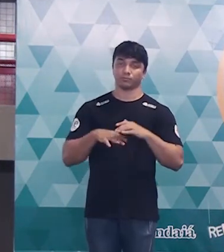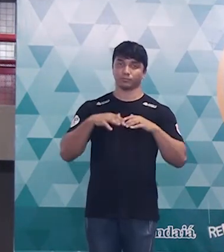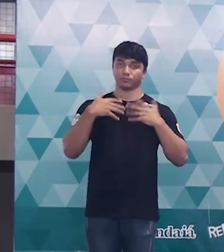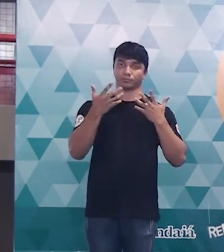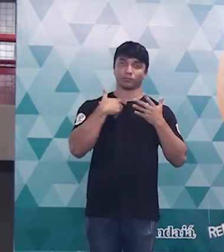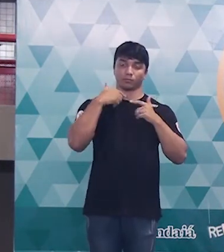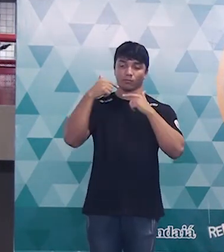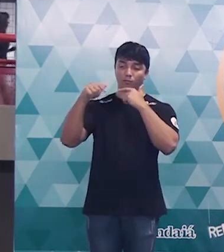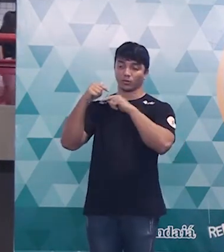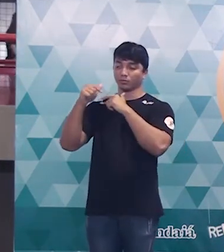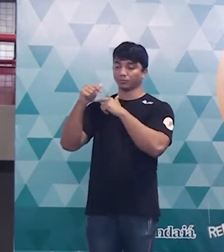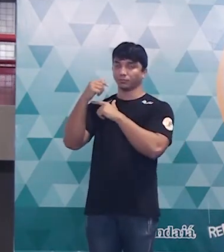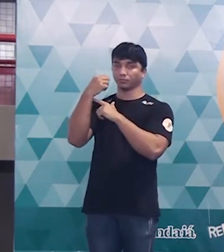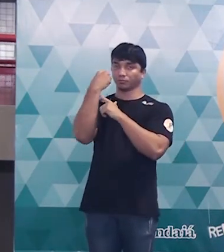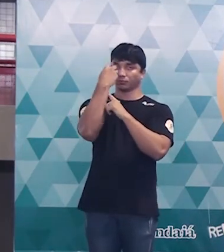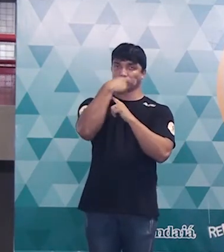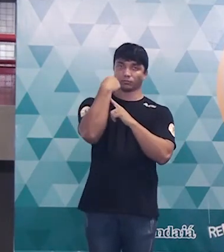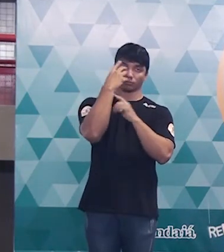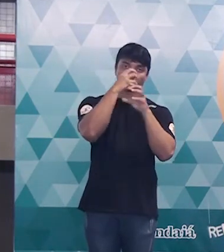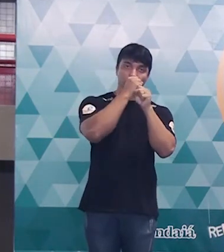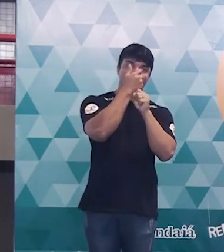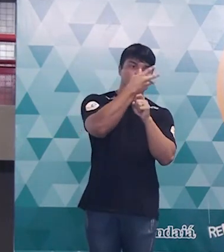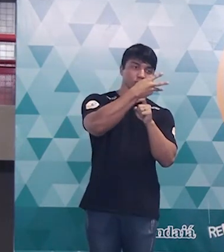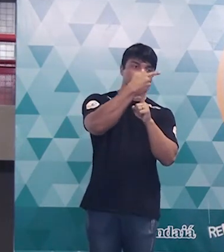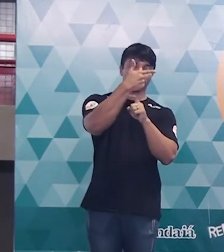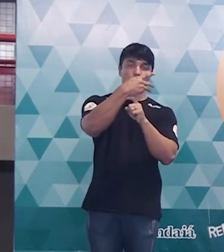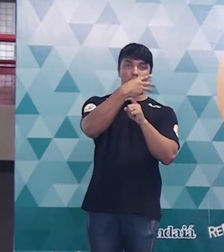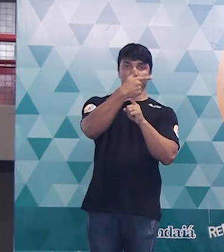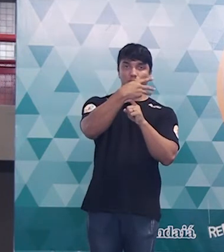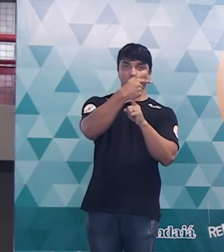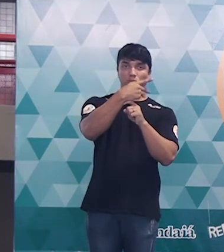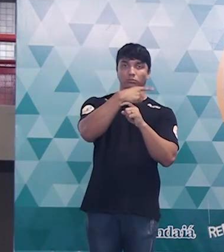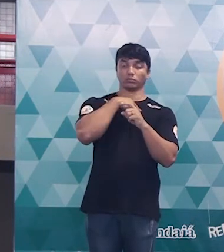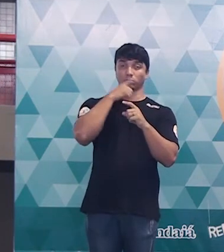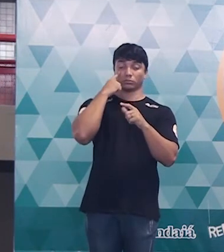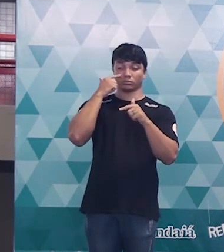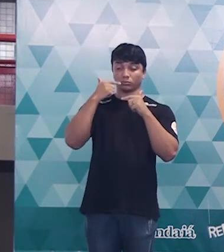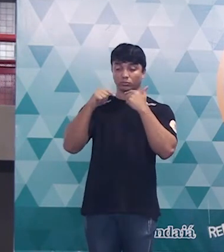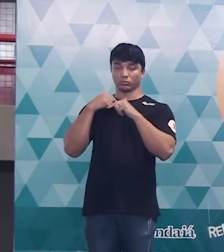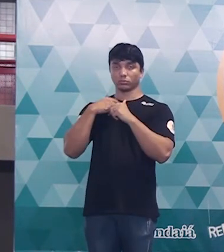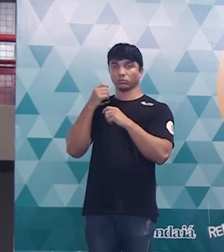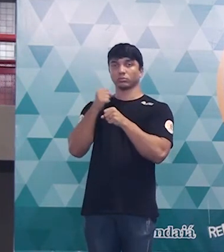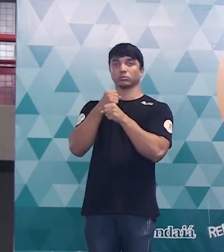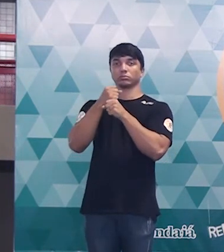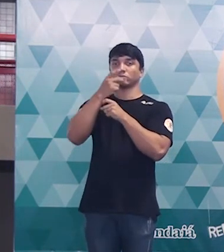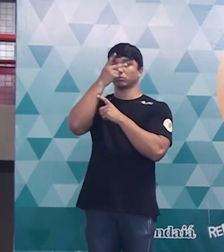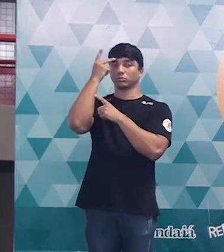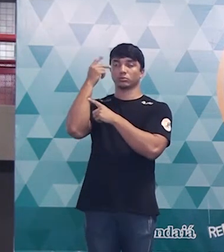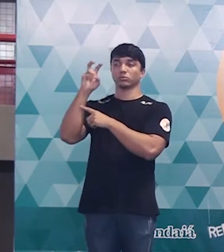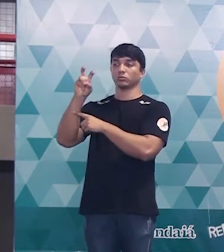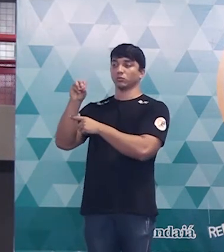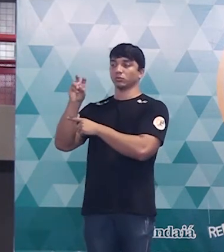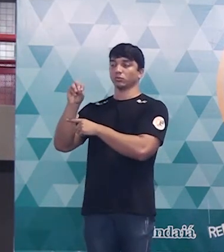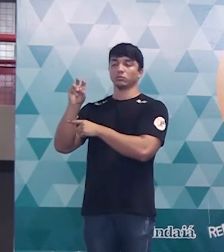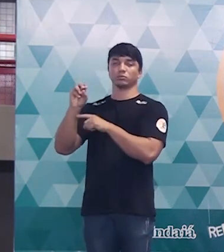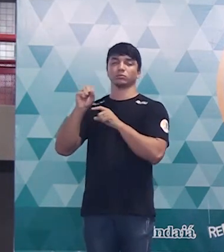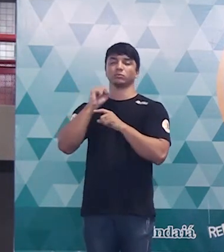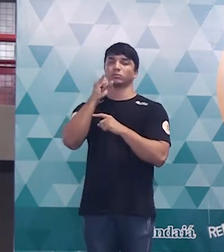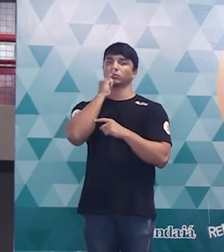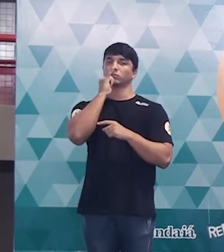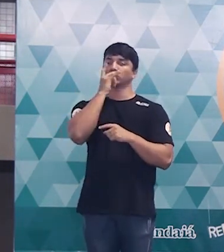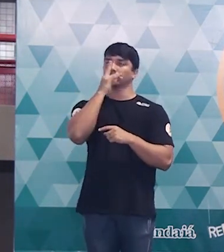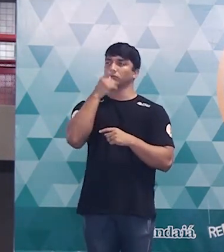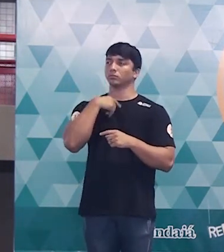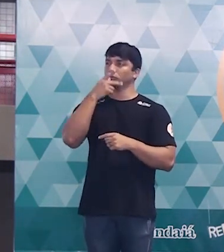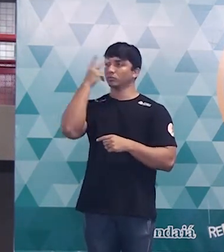Trabalhando 32 horas, eu vou carecer para entregar a obra de 50 operários. Se eu